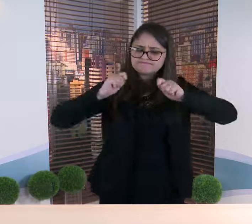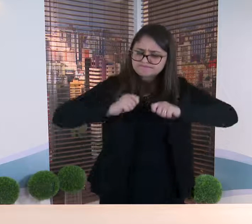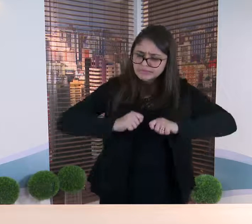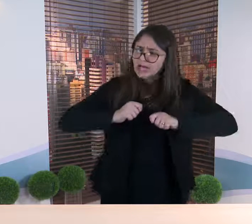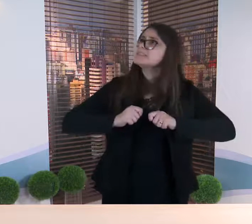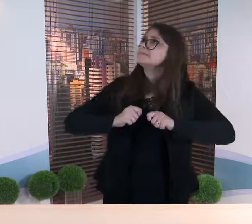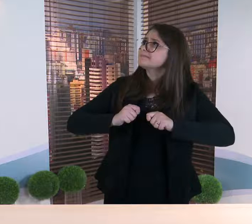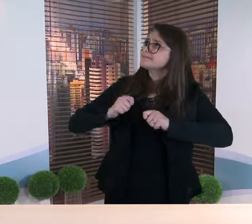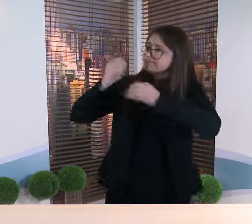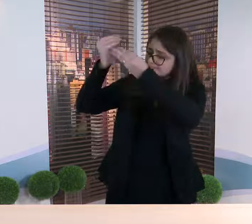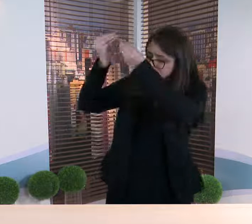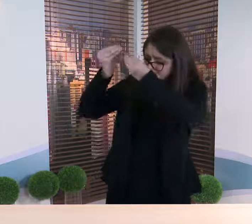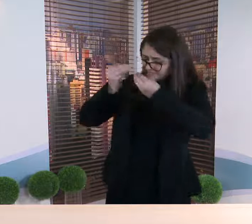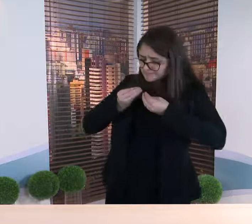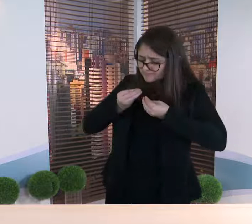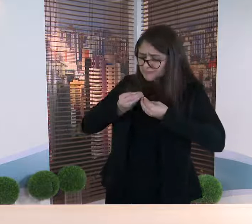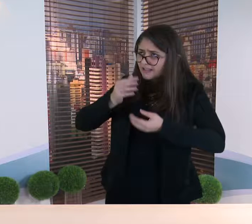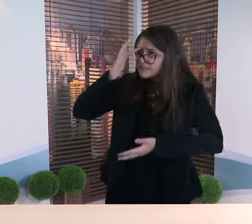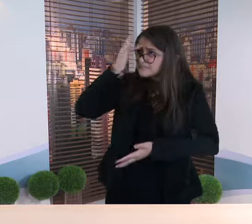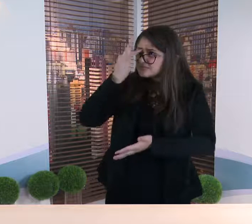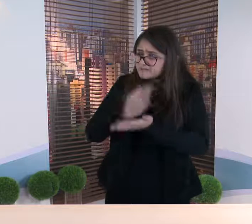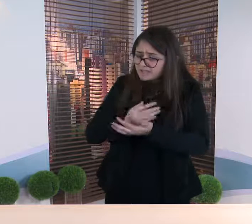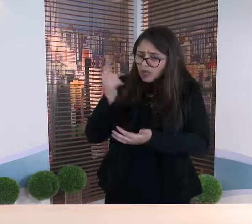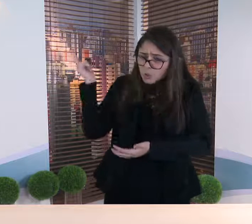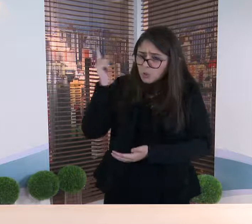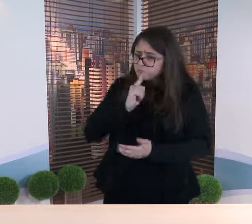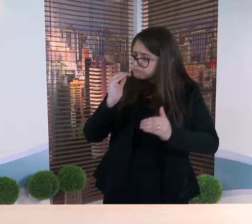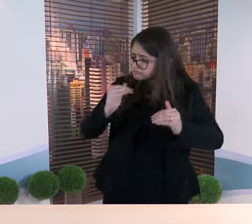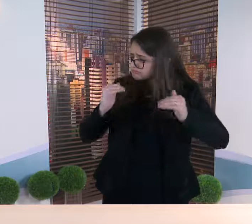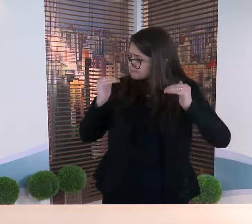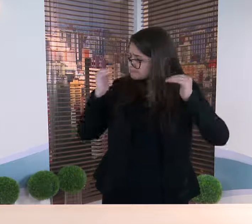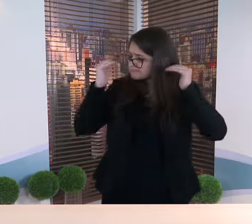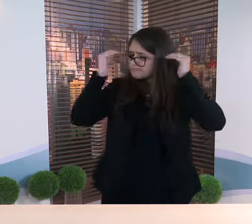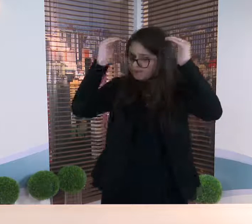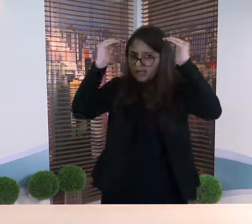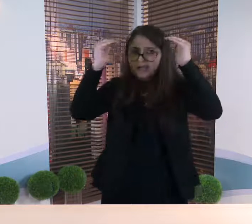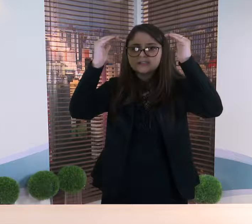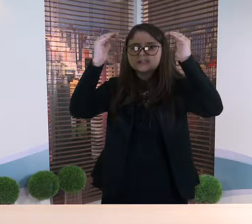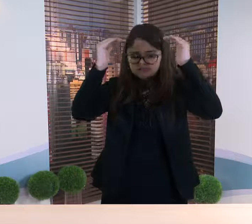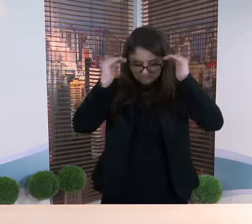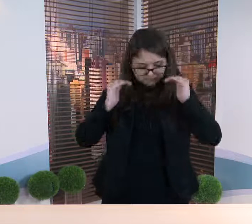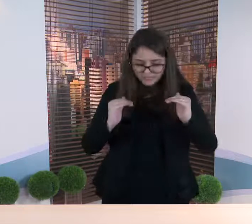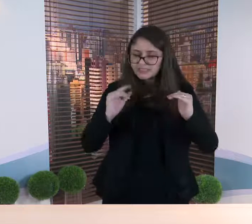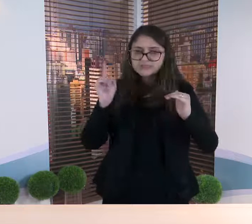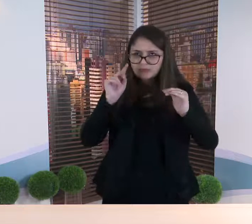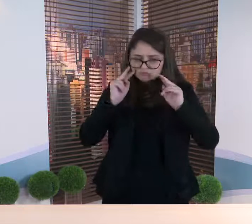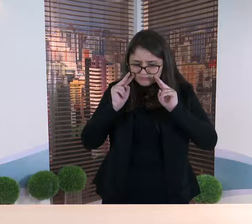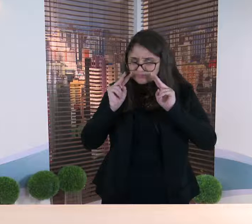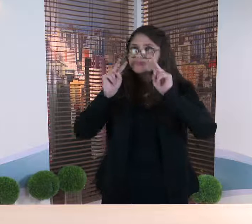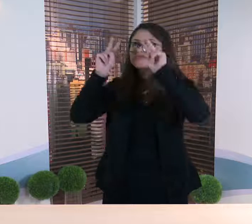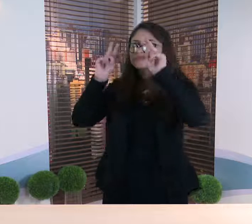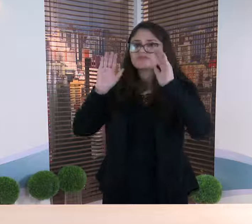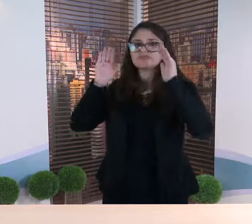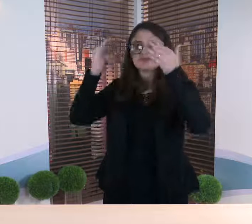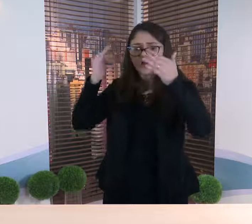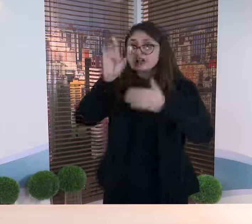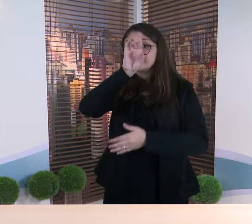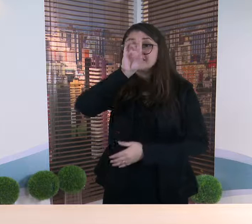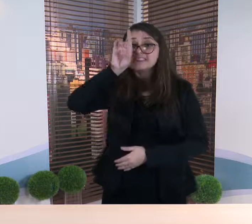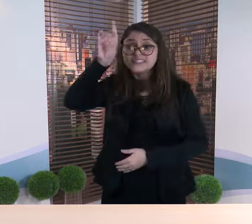capacitar a alcançar a nossa fé a tais alturas, em vez de baixar nossa visão dele. Que